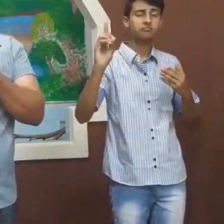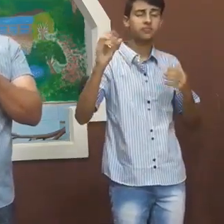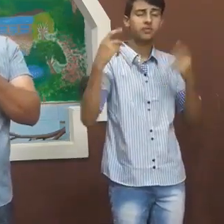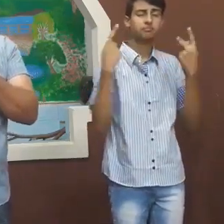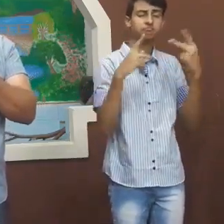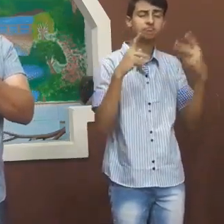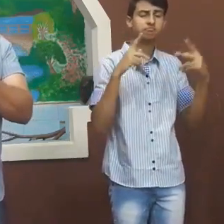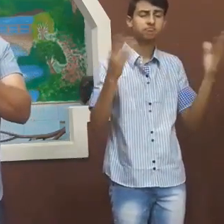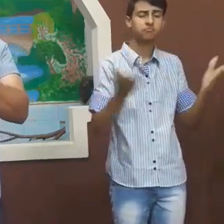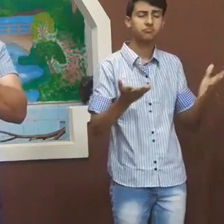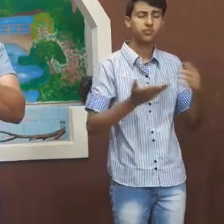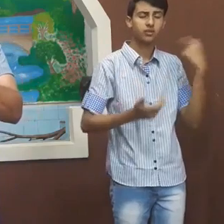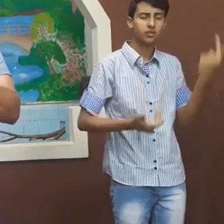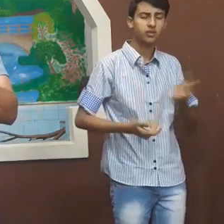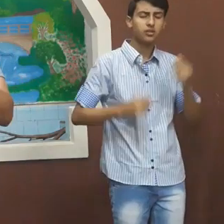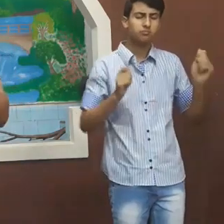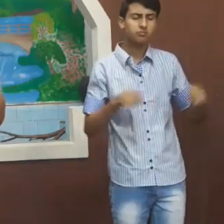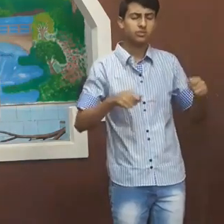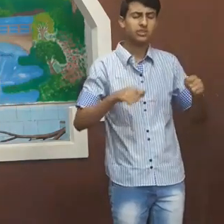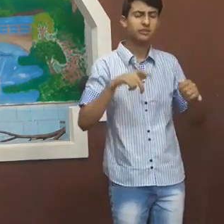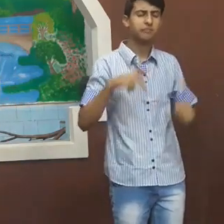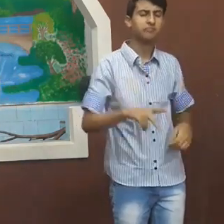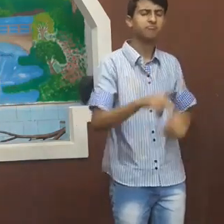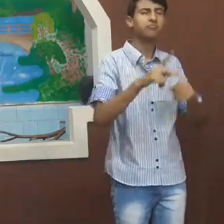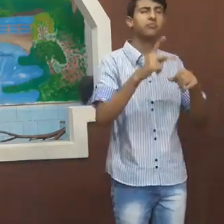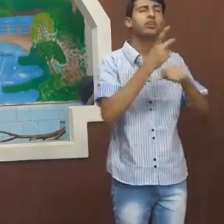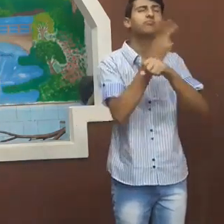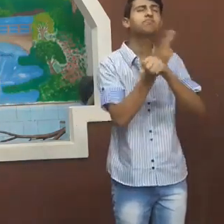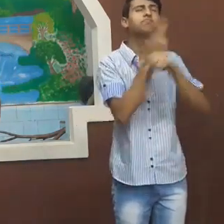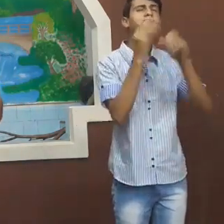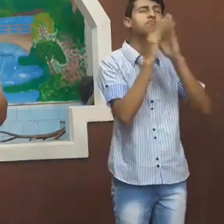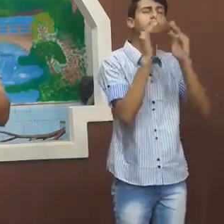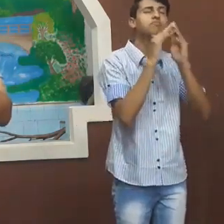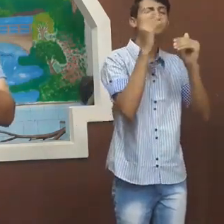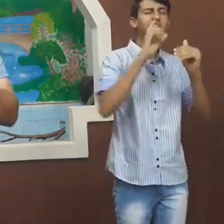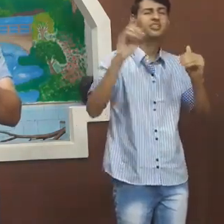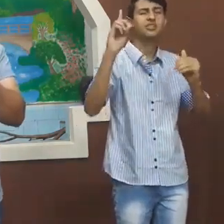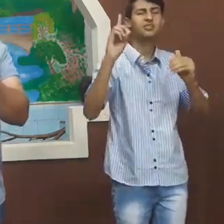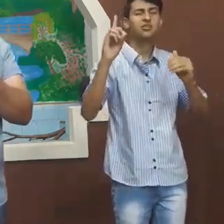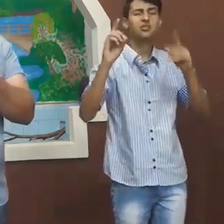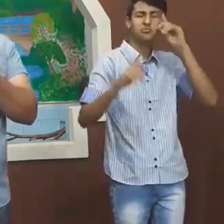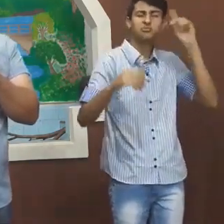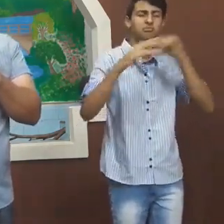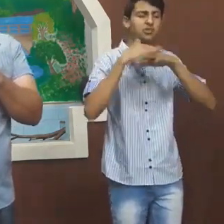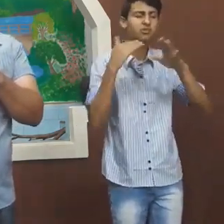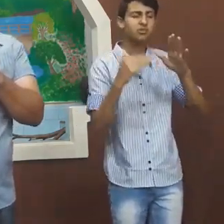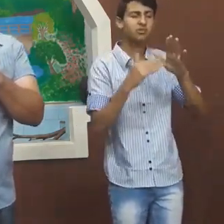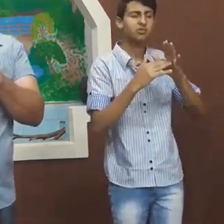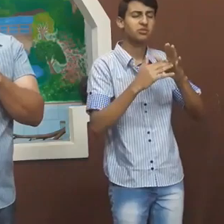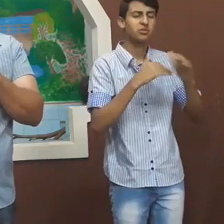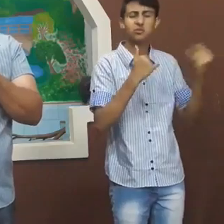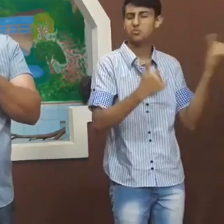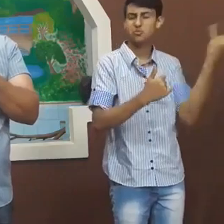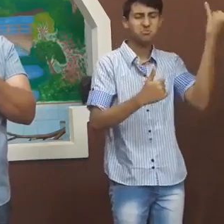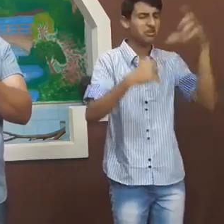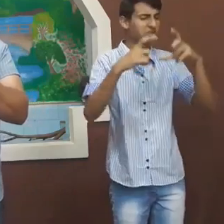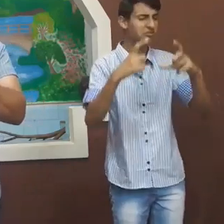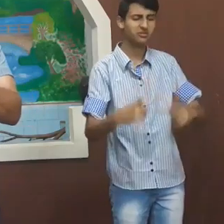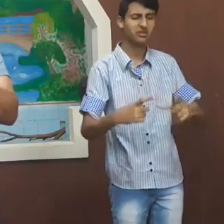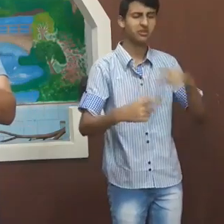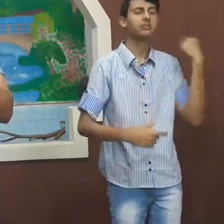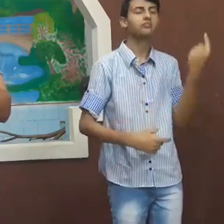Senhor, e que nós possamos estar sempre buscando a Tua presença em nossas vidas, ó Pai, em todos os momentos, Senhor Deus, onde quer que nós estivermos, Senhor Deus, que